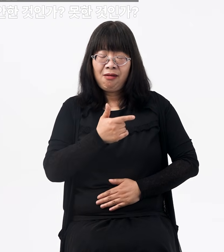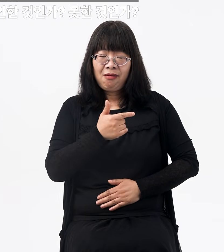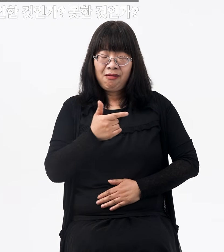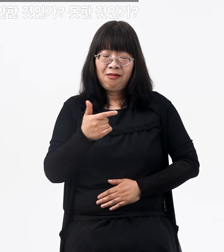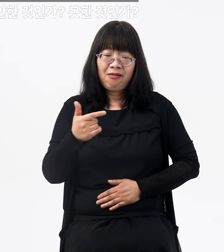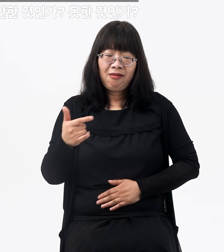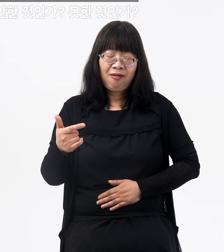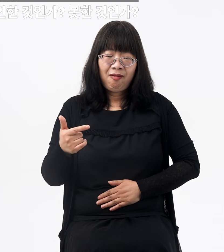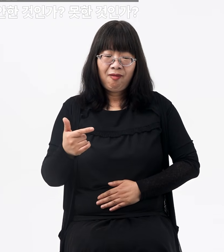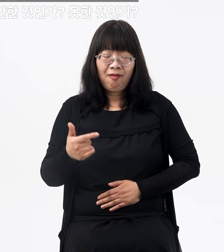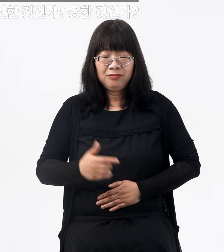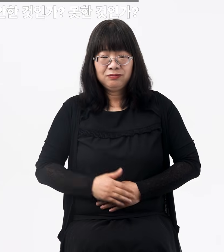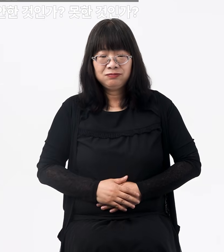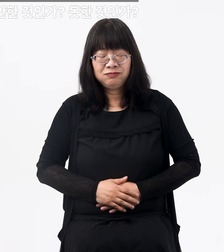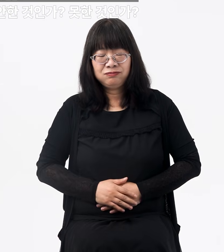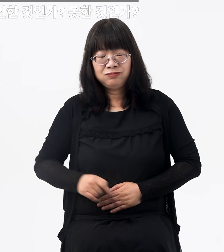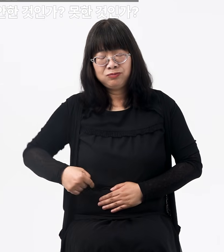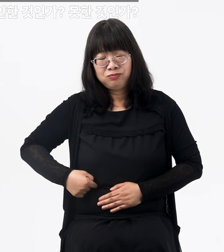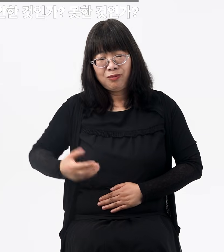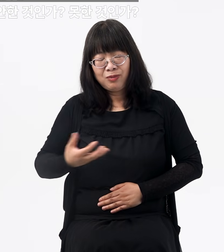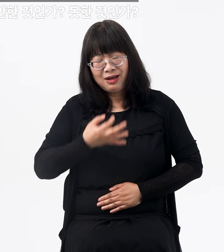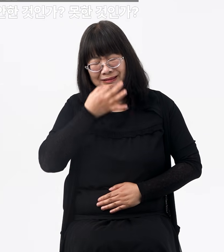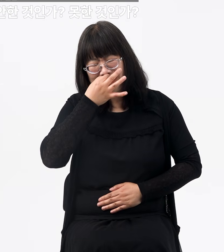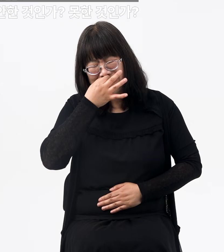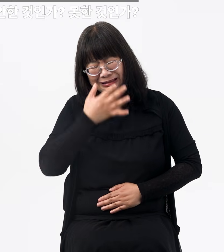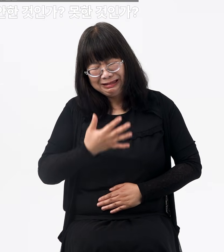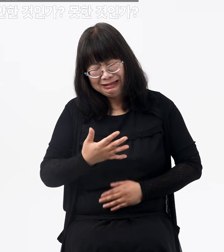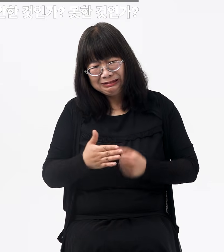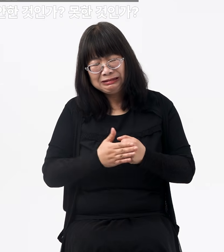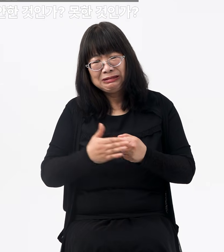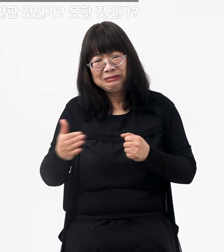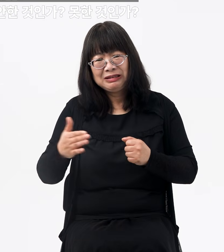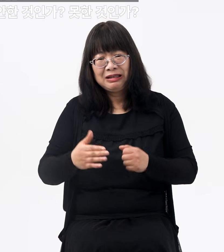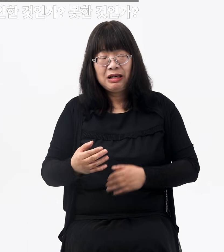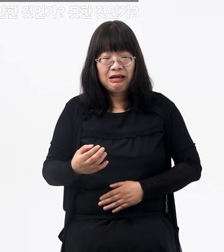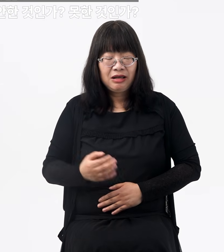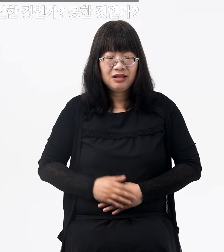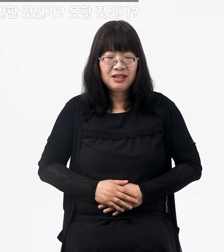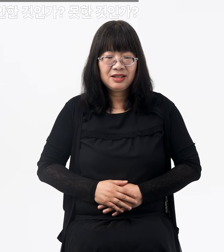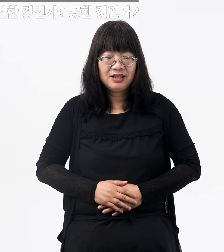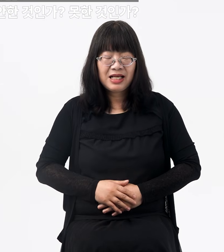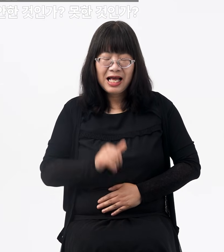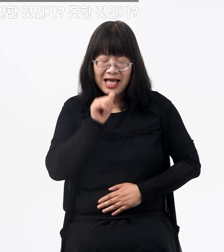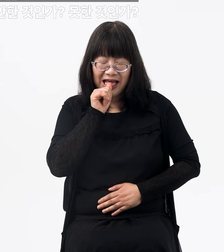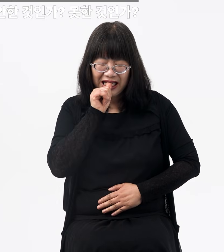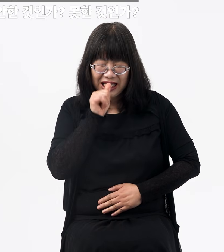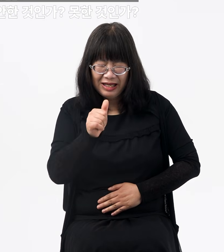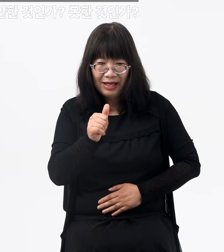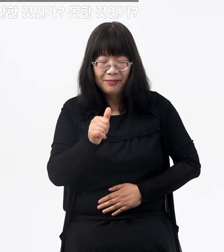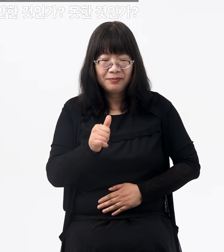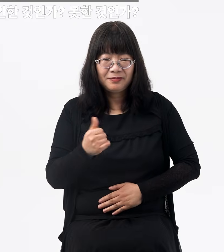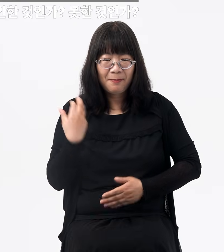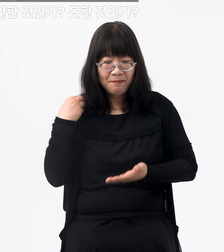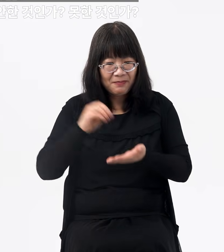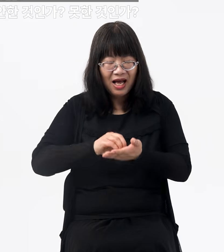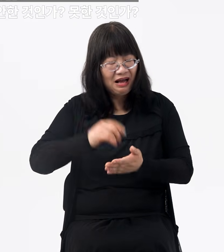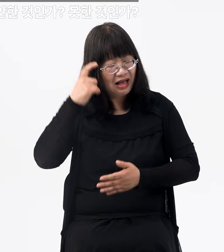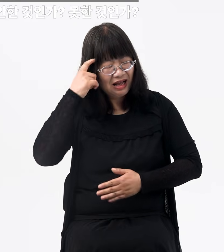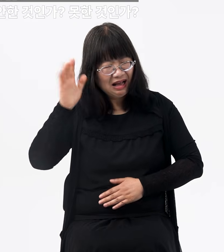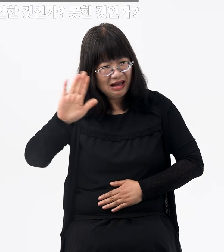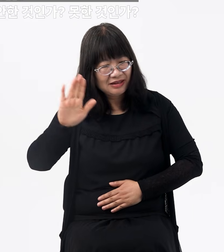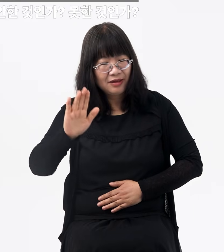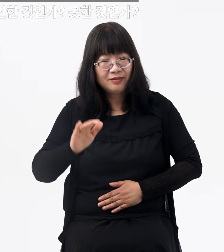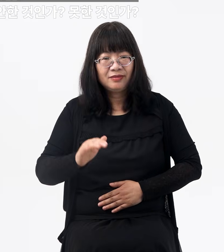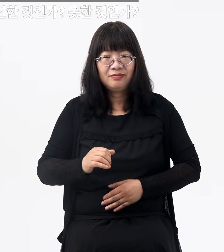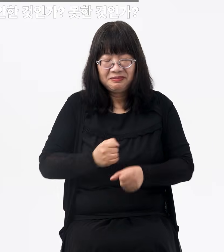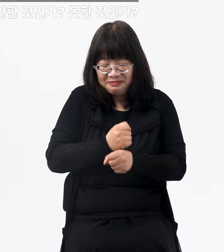너무 정말 가슴이 아프고 힘이 들어서 내 다시는 이 직장에 돌아오나 봐라. 그리고 이제